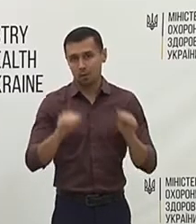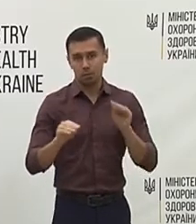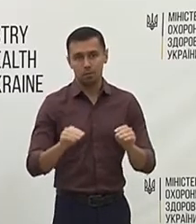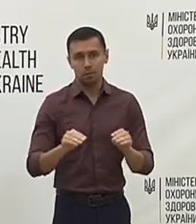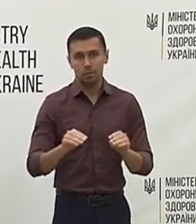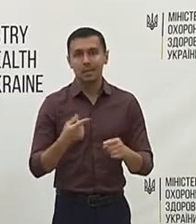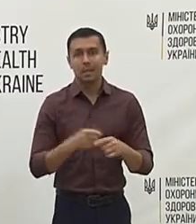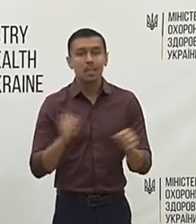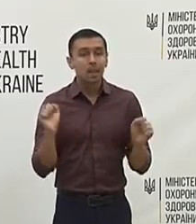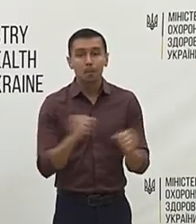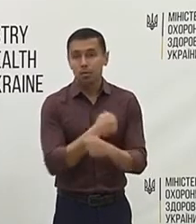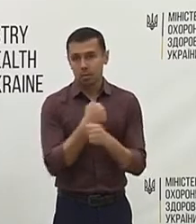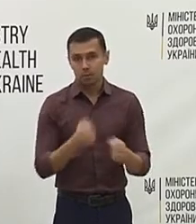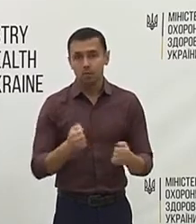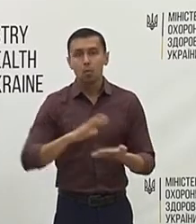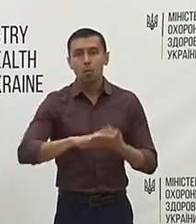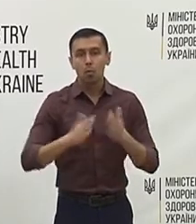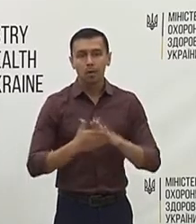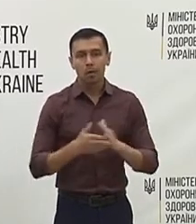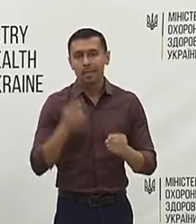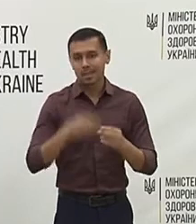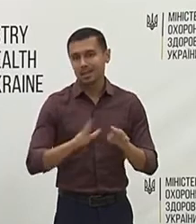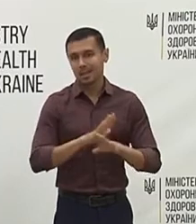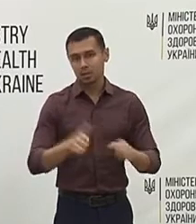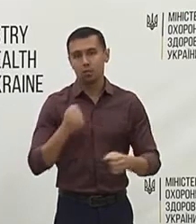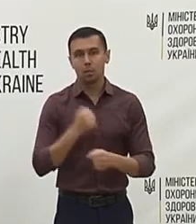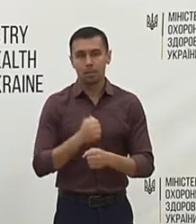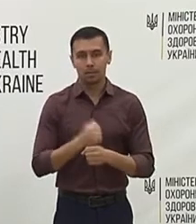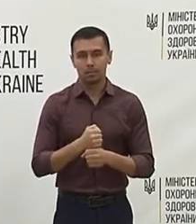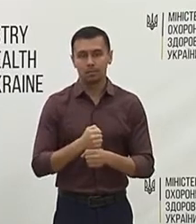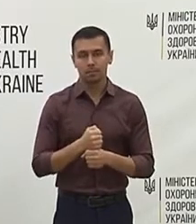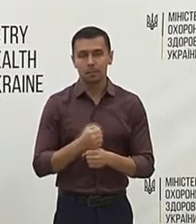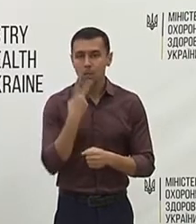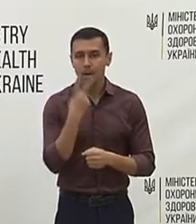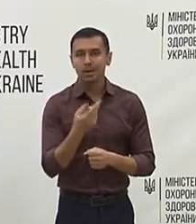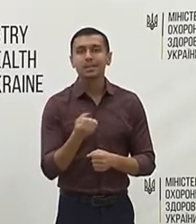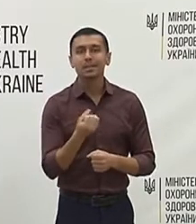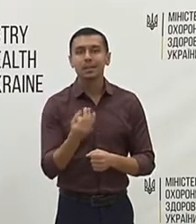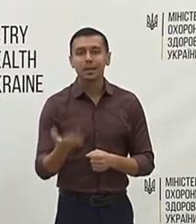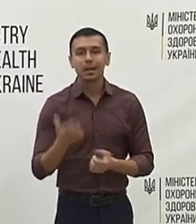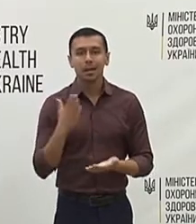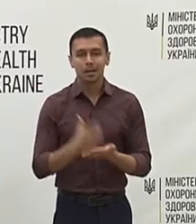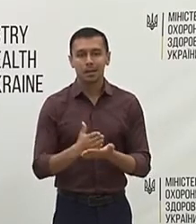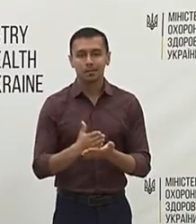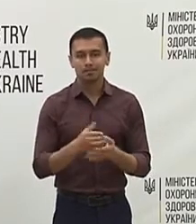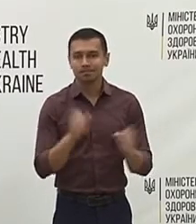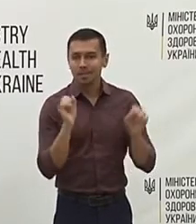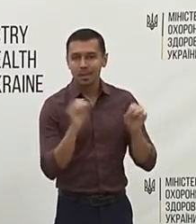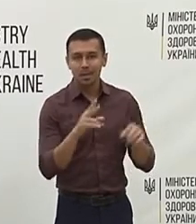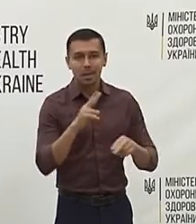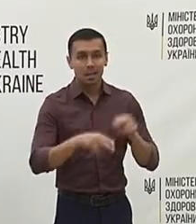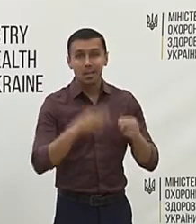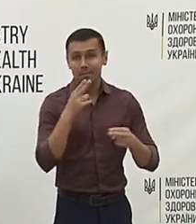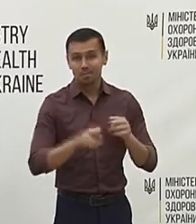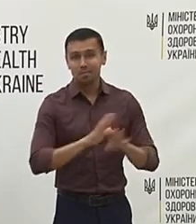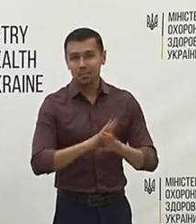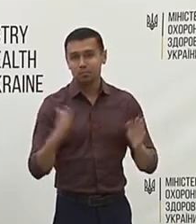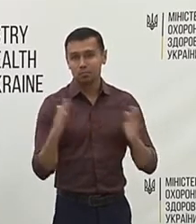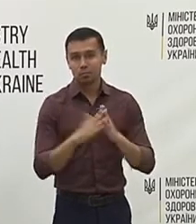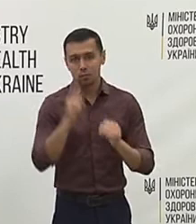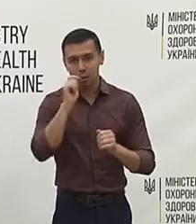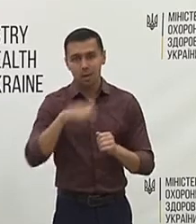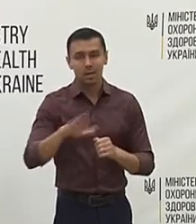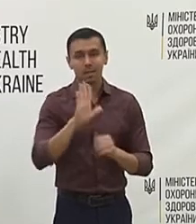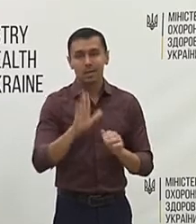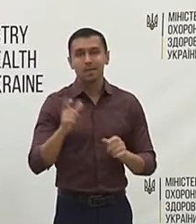встановлення. І це неможливо в умовах незакінчених робіт. Погляньте, скільки є закинутих недобудов в країні. Тільки